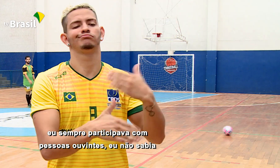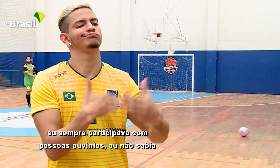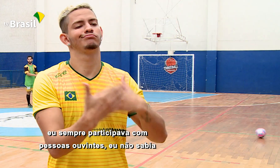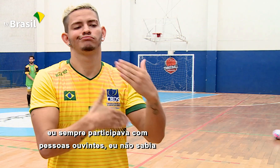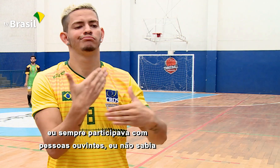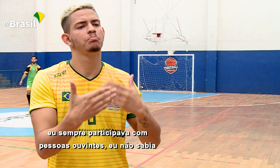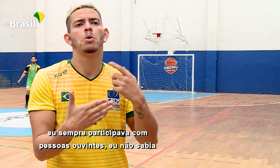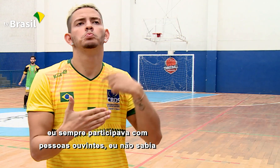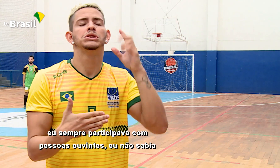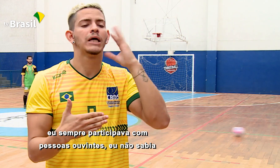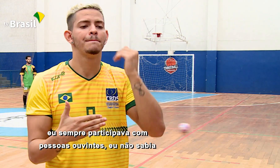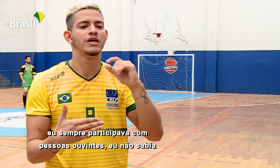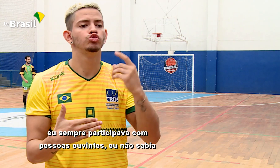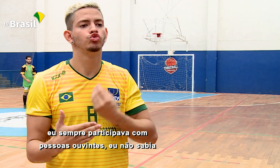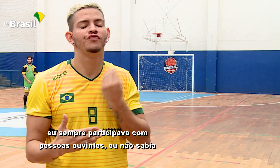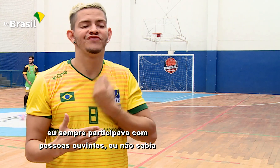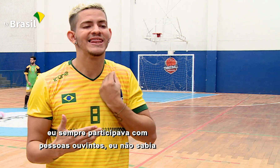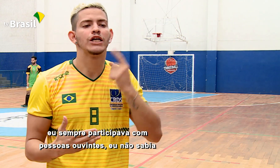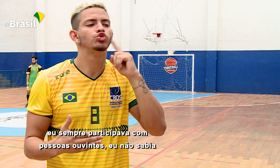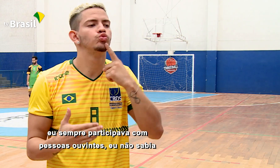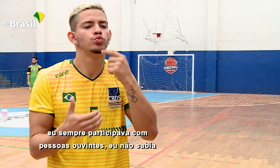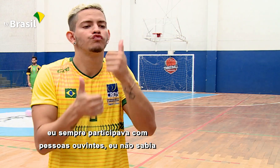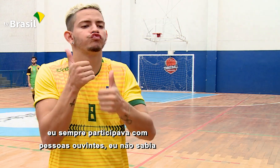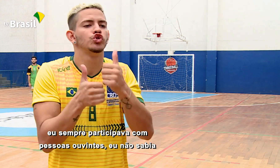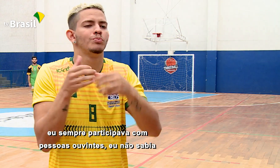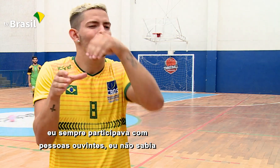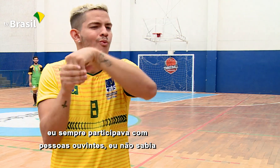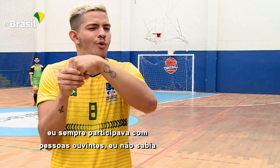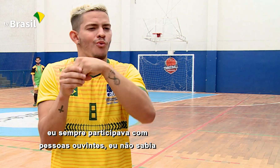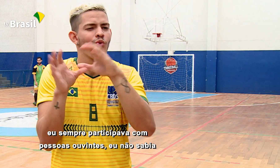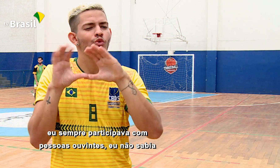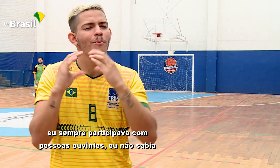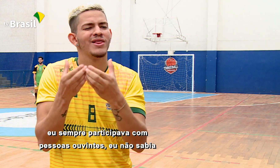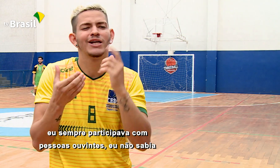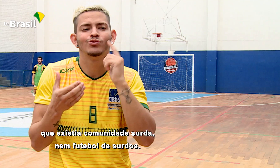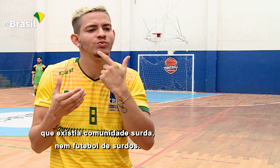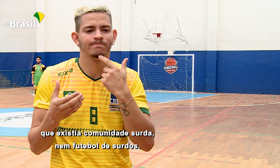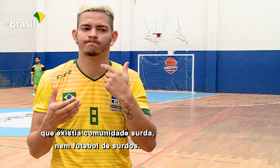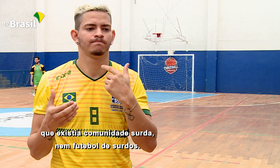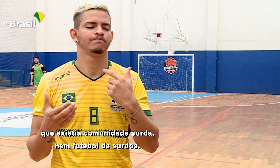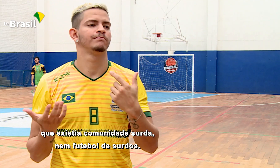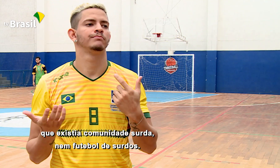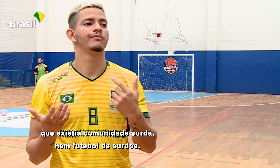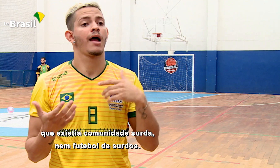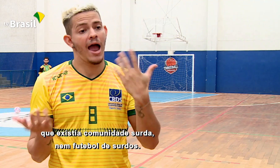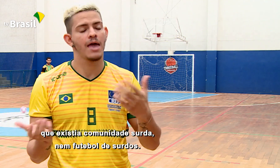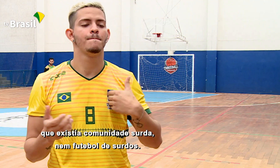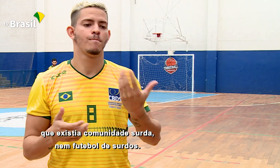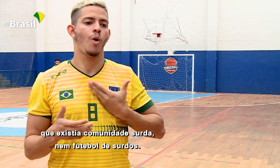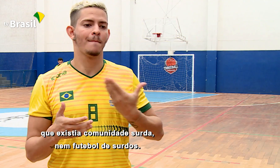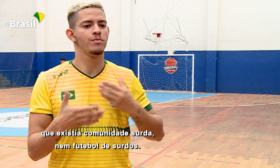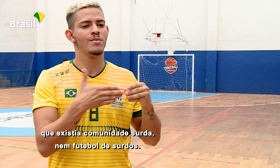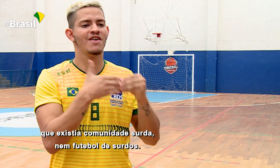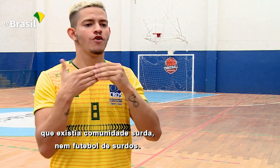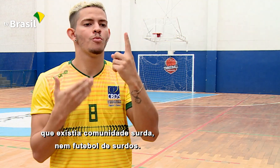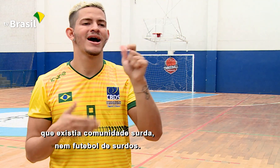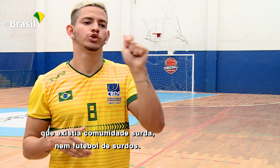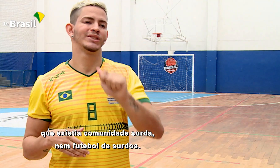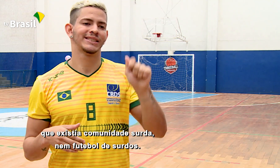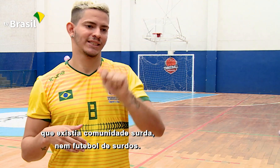sempre participava com pessoas ouvintes. Eu não sabia que existia comunidade surda, nem futebol de surdos. E